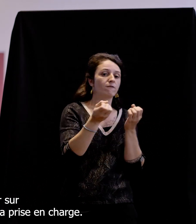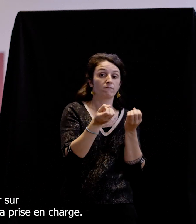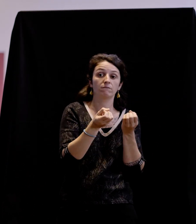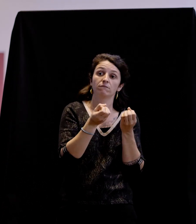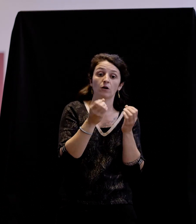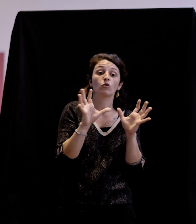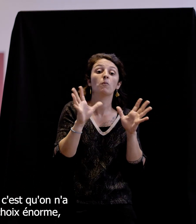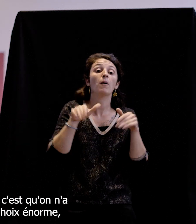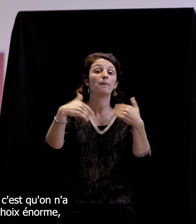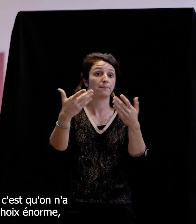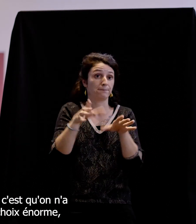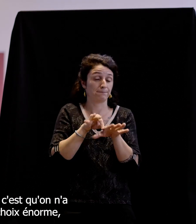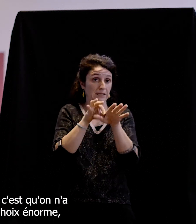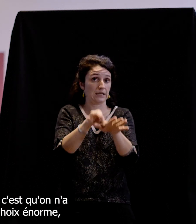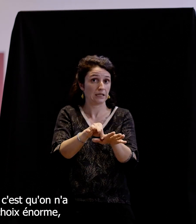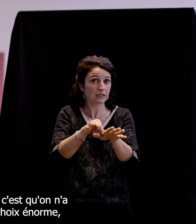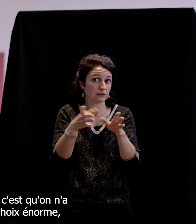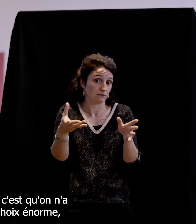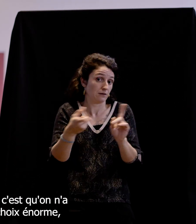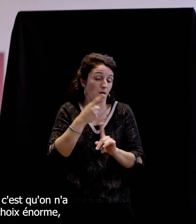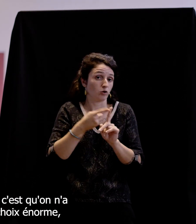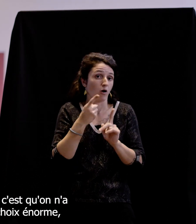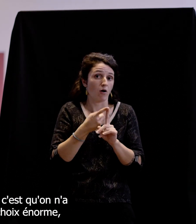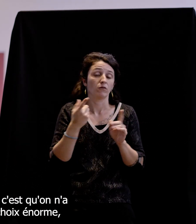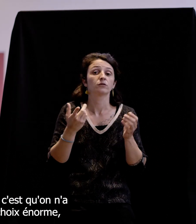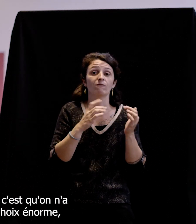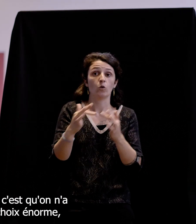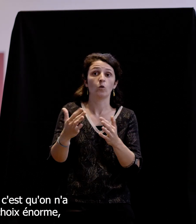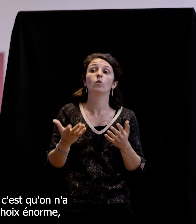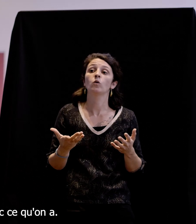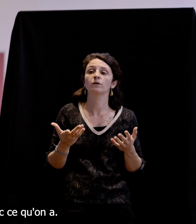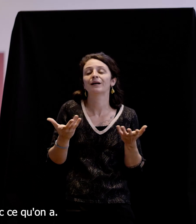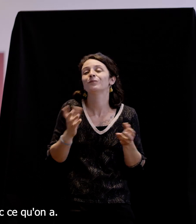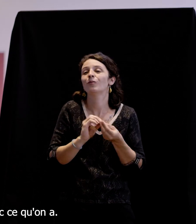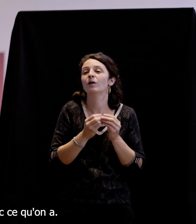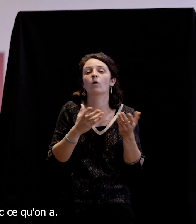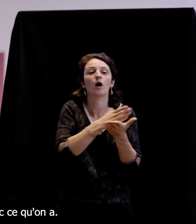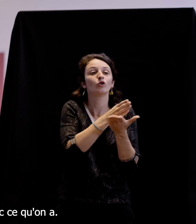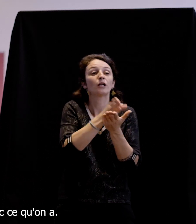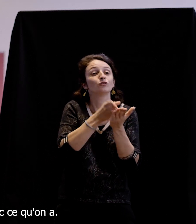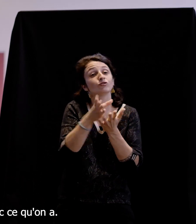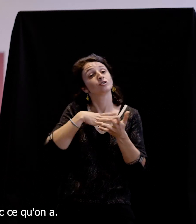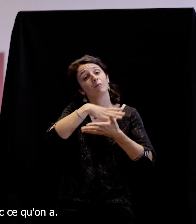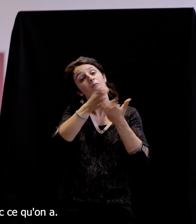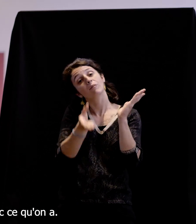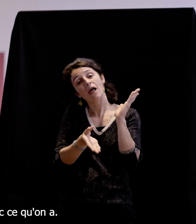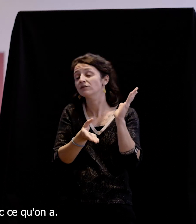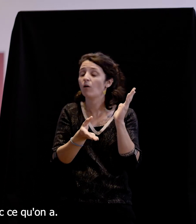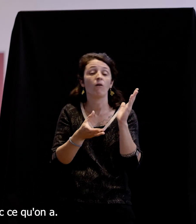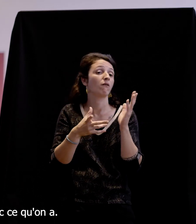en charge. Bon, après, le problème, c'est qu'on n'a pas souvent un choix énorme, donc on fait avec ce qu'on a.